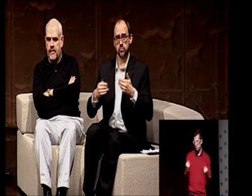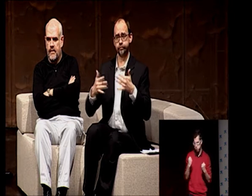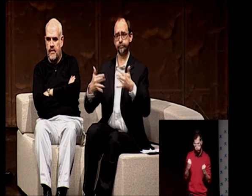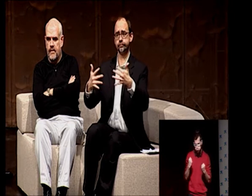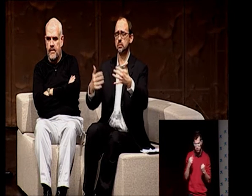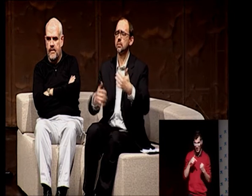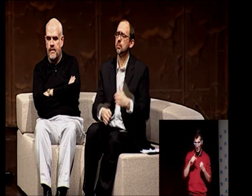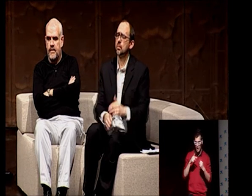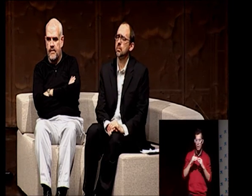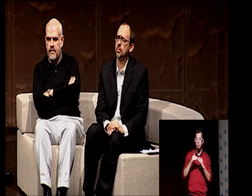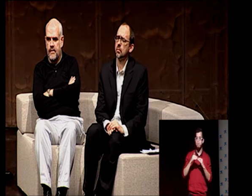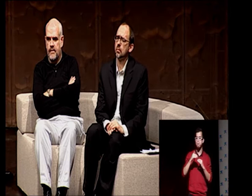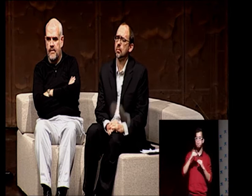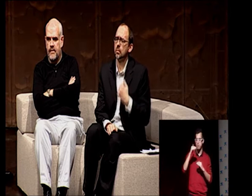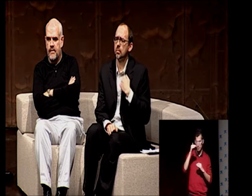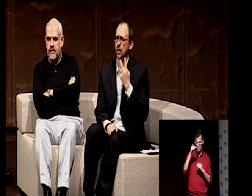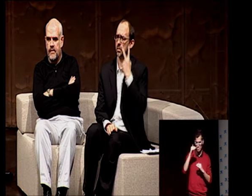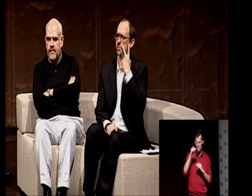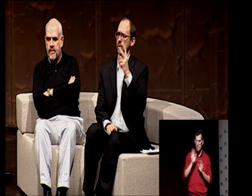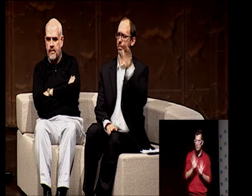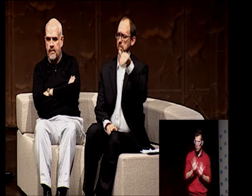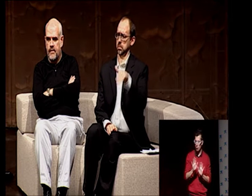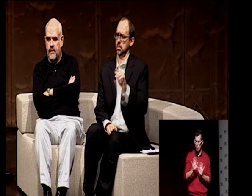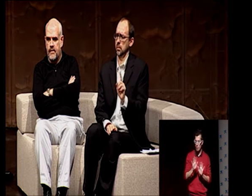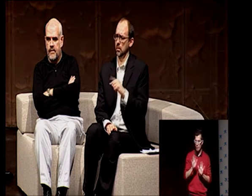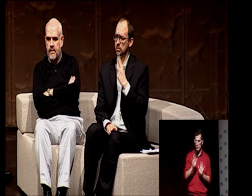eso es fundamental en cualquier en cualquier